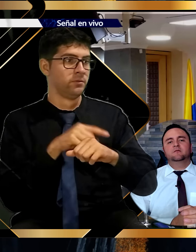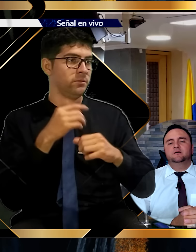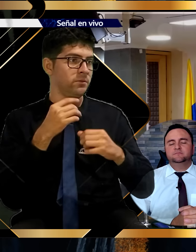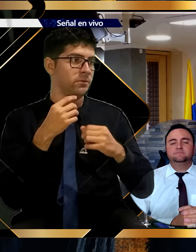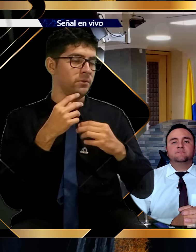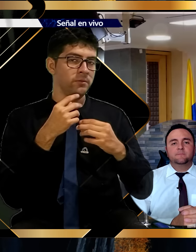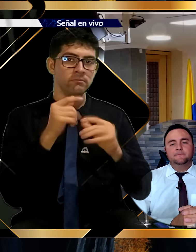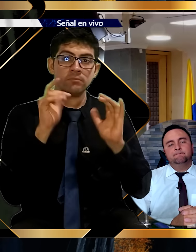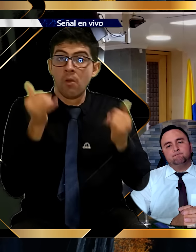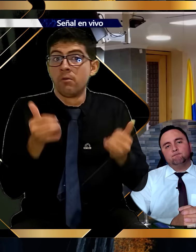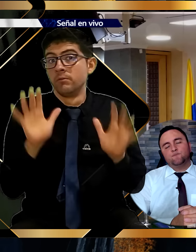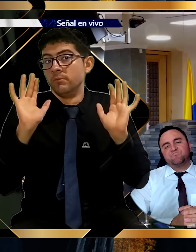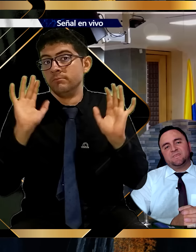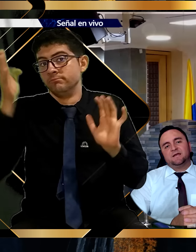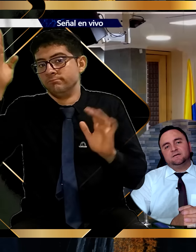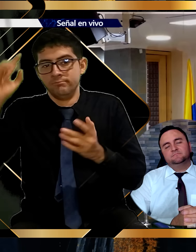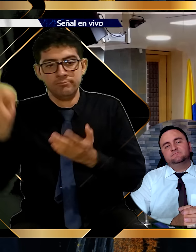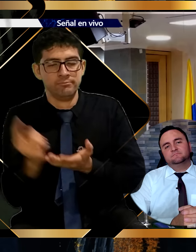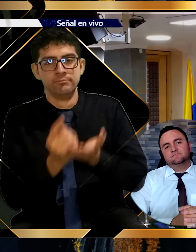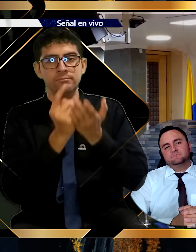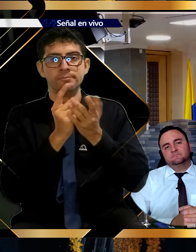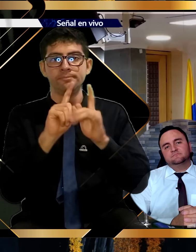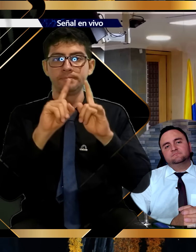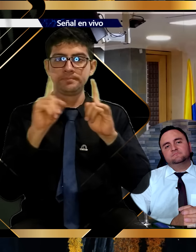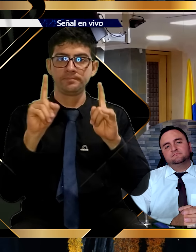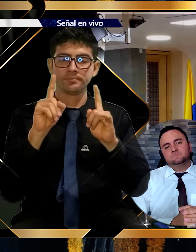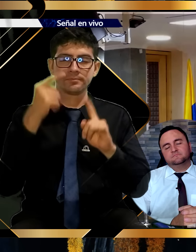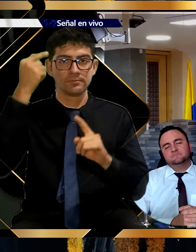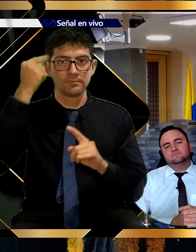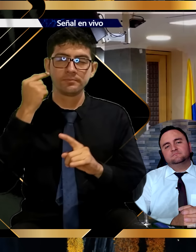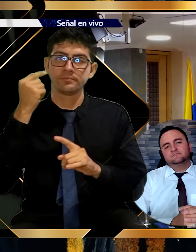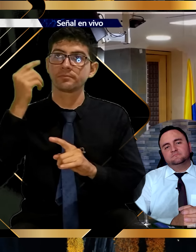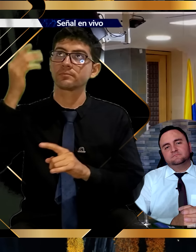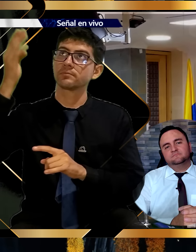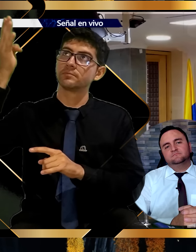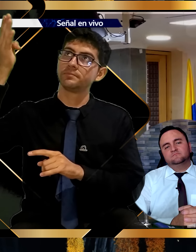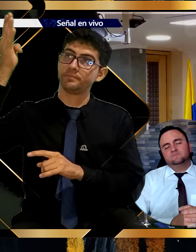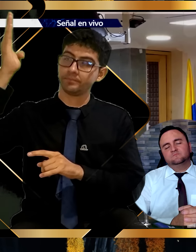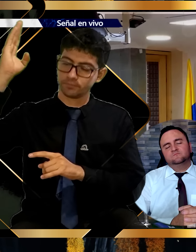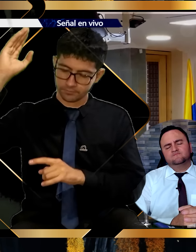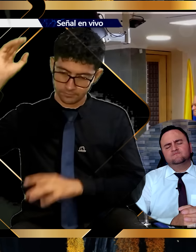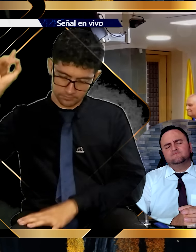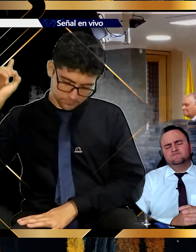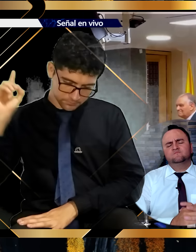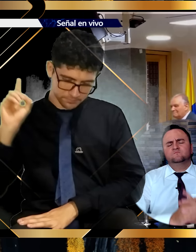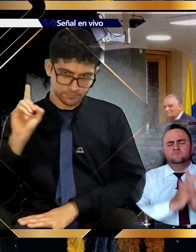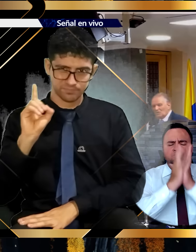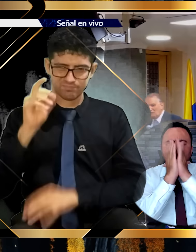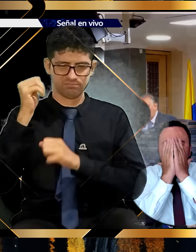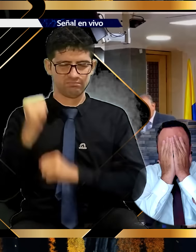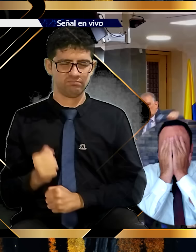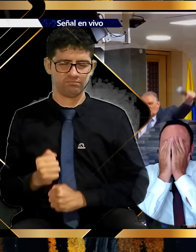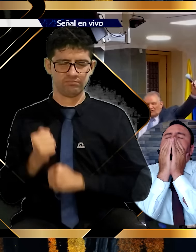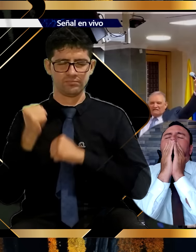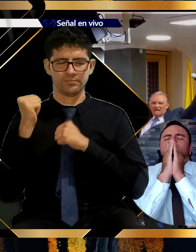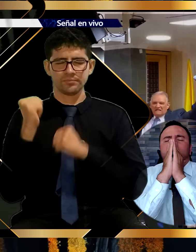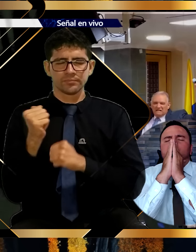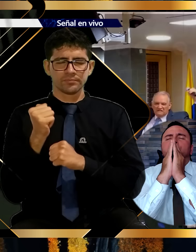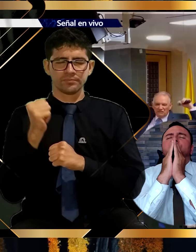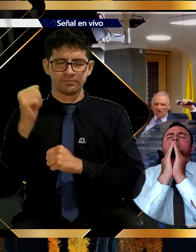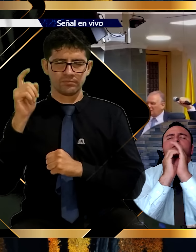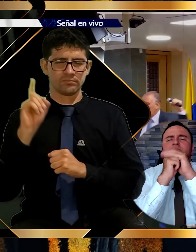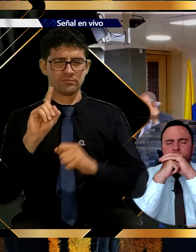venir. Pero el día del Señor, que vendrá con gran estruendo, y viene uno, rey